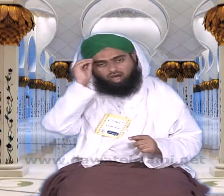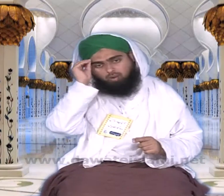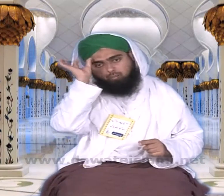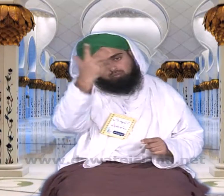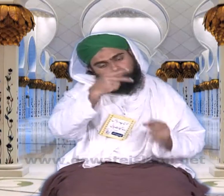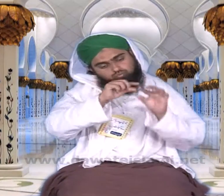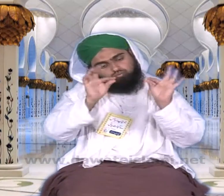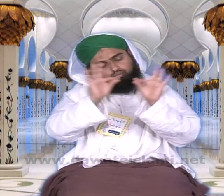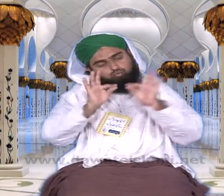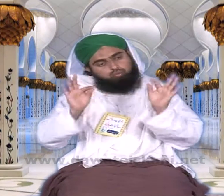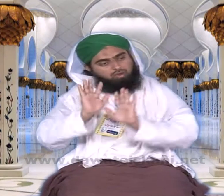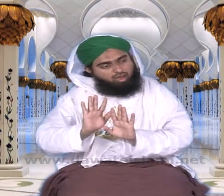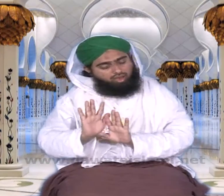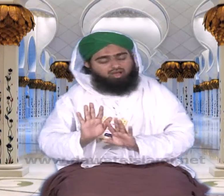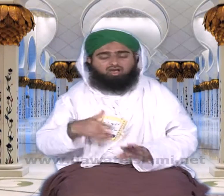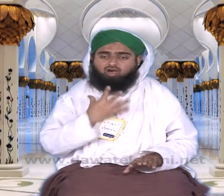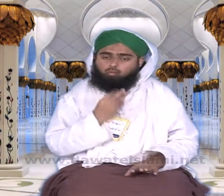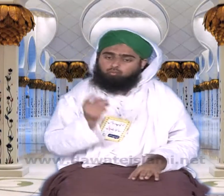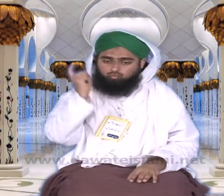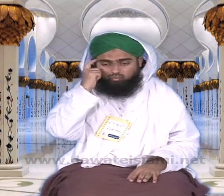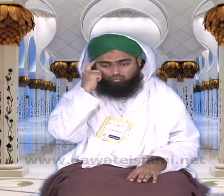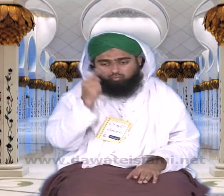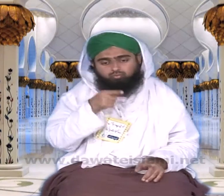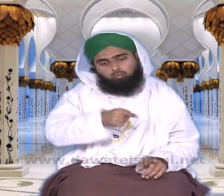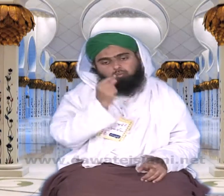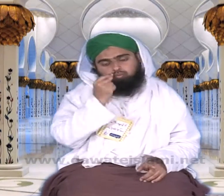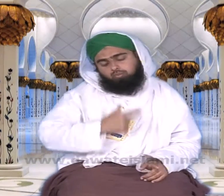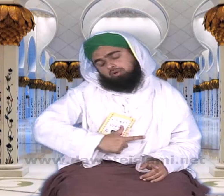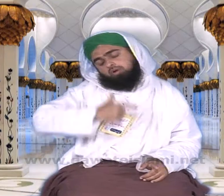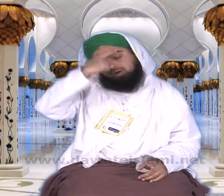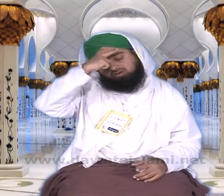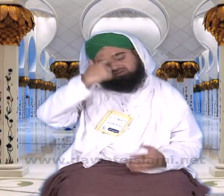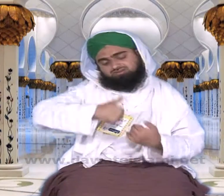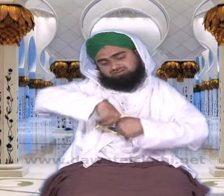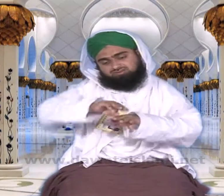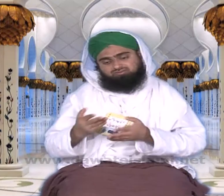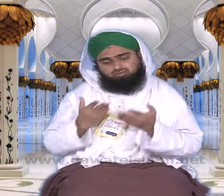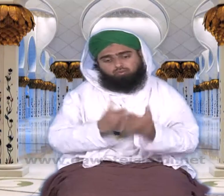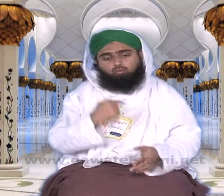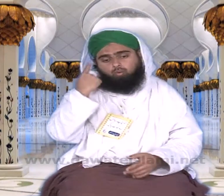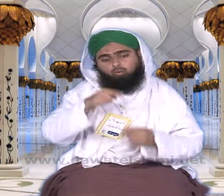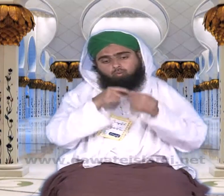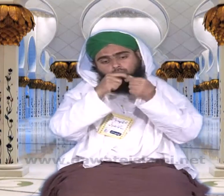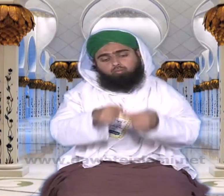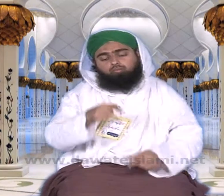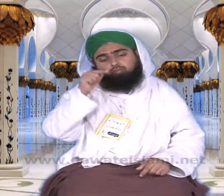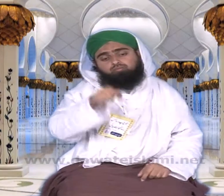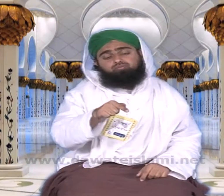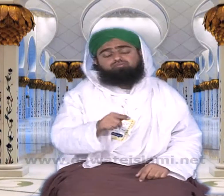سب نے اپنے اپنے ناموں کا چرچہ کیا لیکن ذرا ان سیٹھ ساتھ سے ان مالداروں سے قبرستان میں جا کر